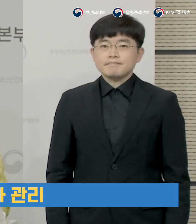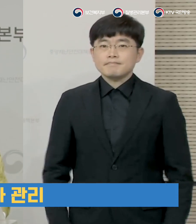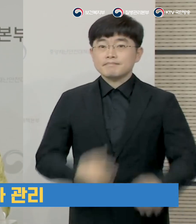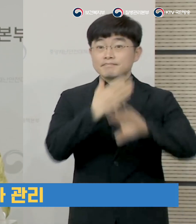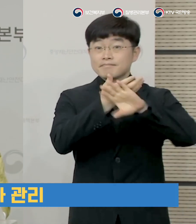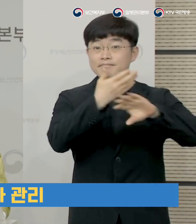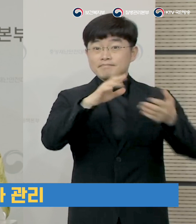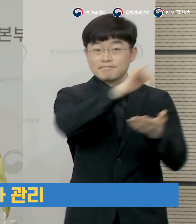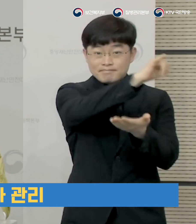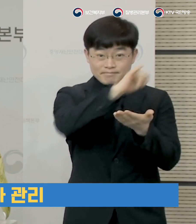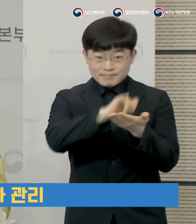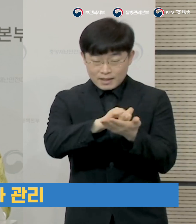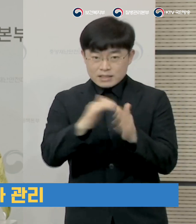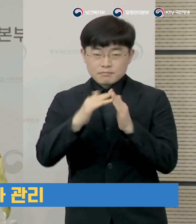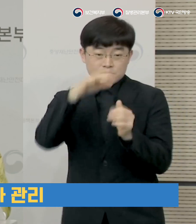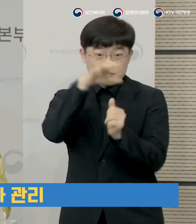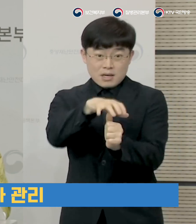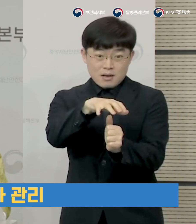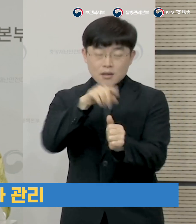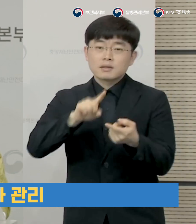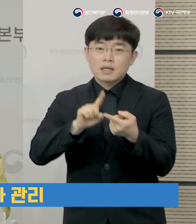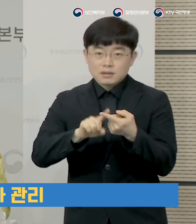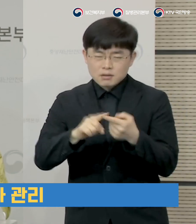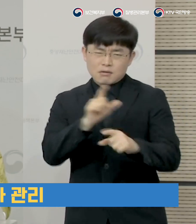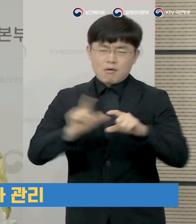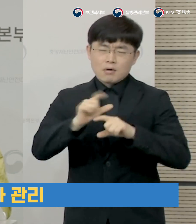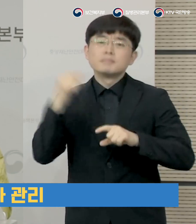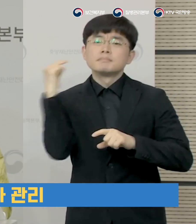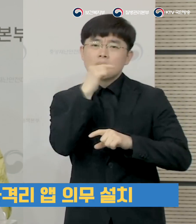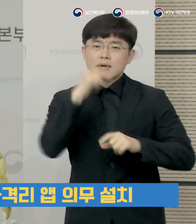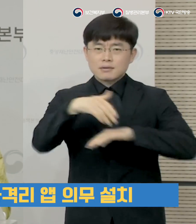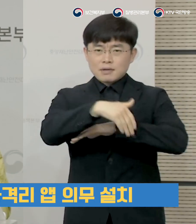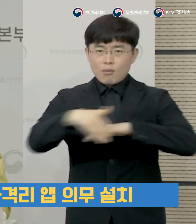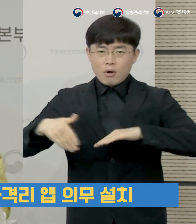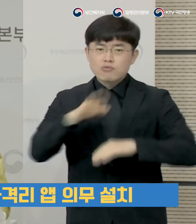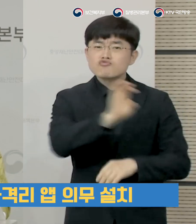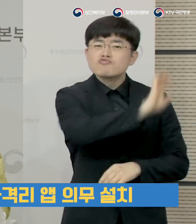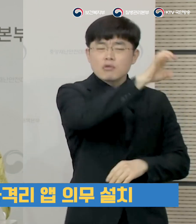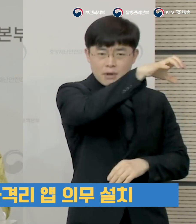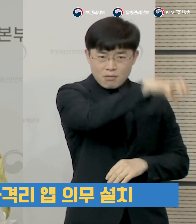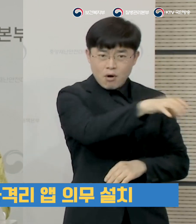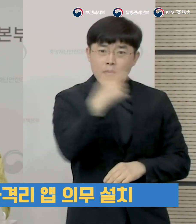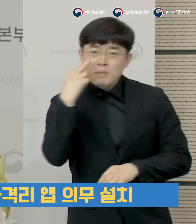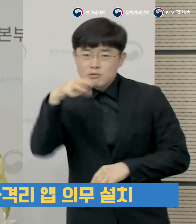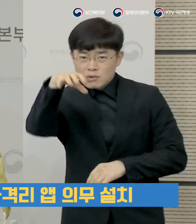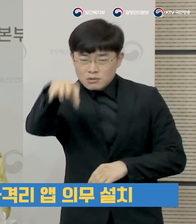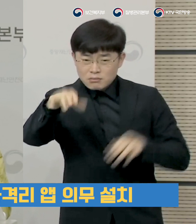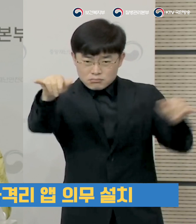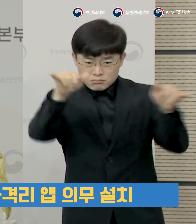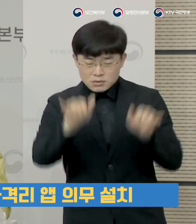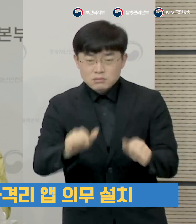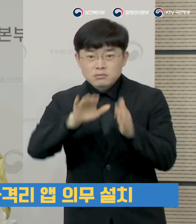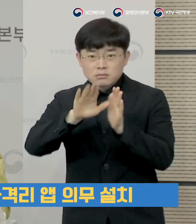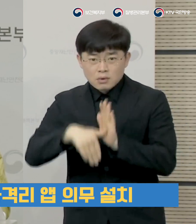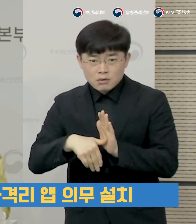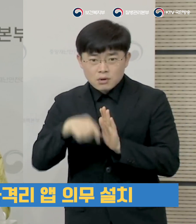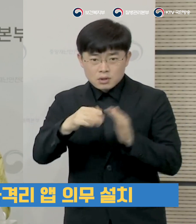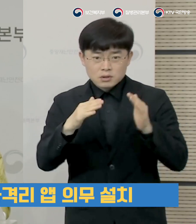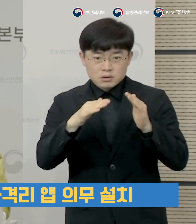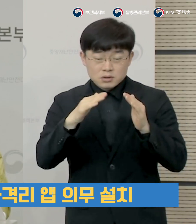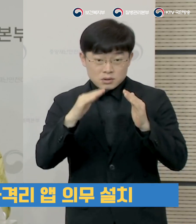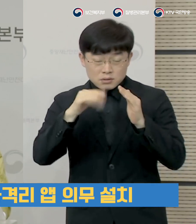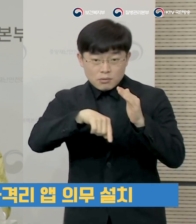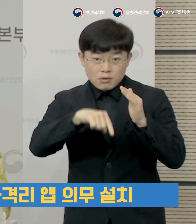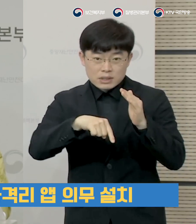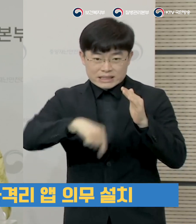해외 입국자에 대한 자가격리 관리도 한층 강화합니다. 유럽과 미국에서 오는 입국자는 입국 단계에서 자가격리